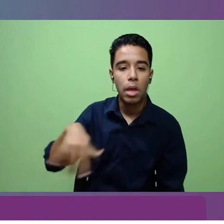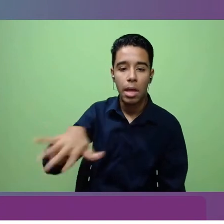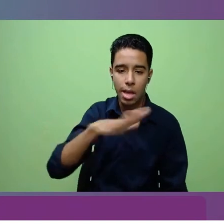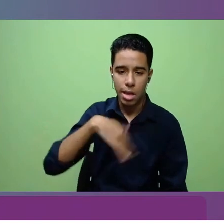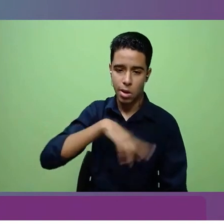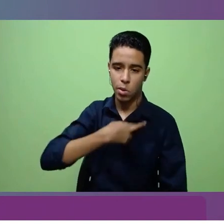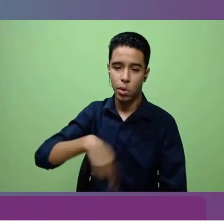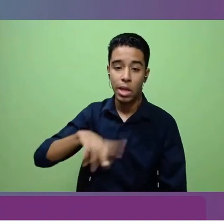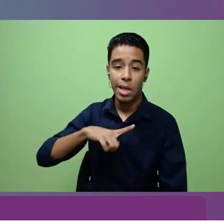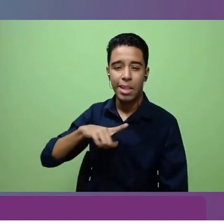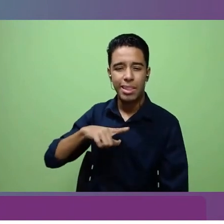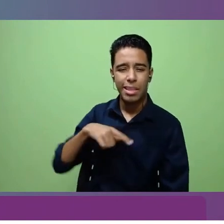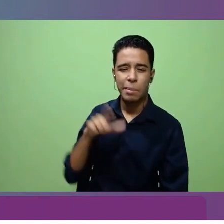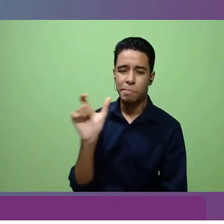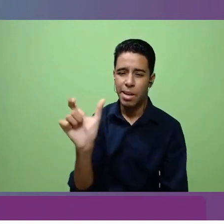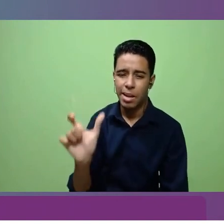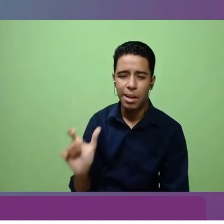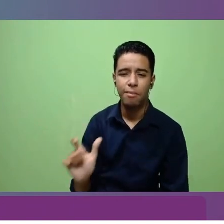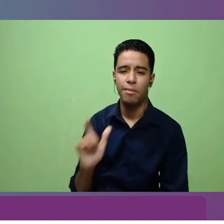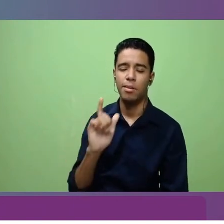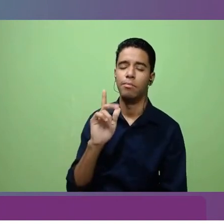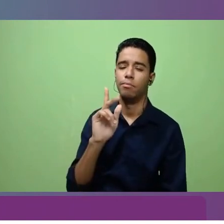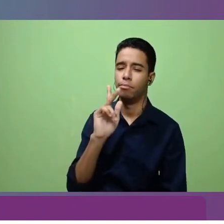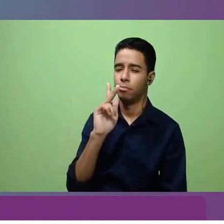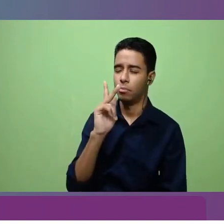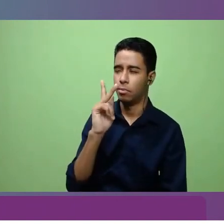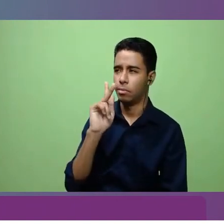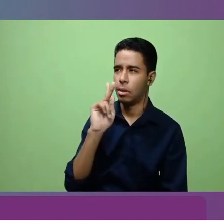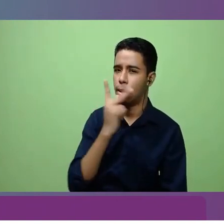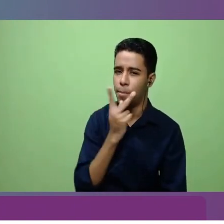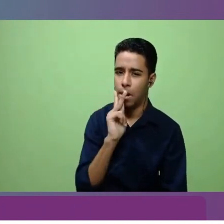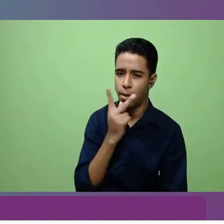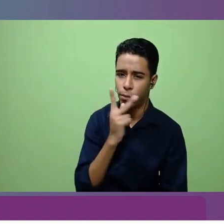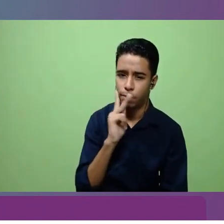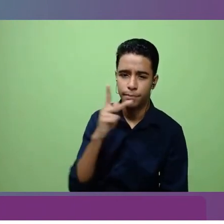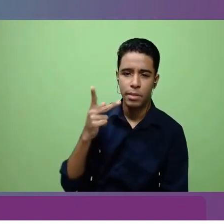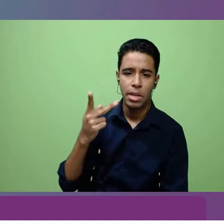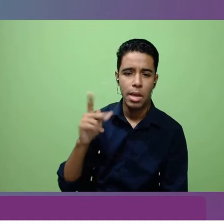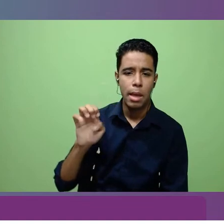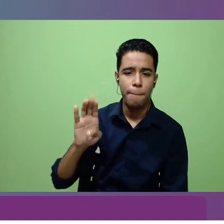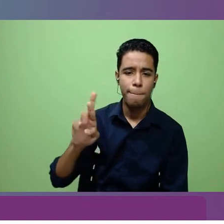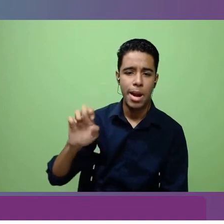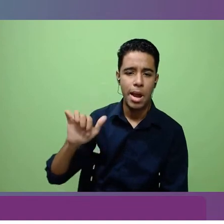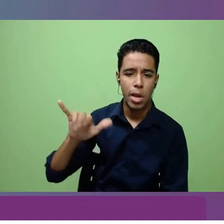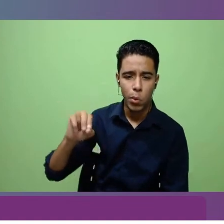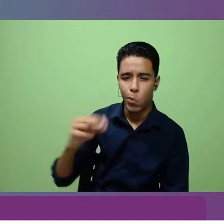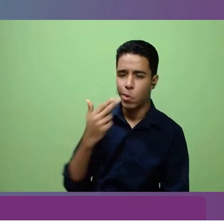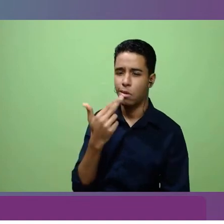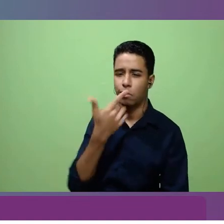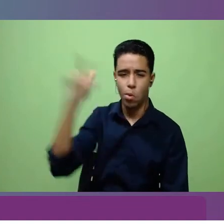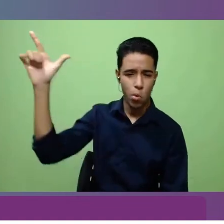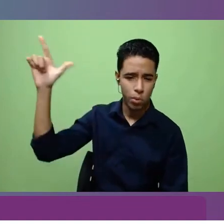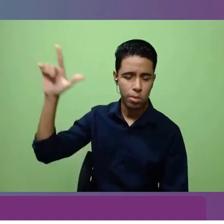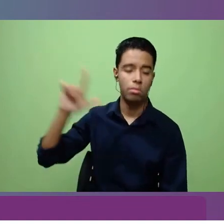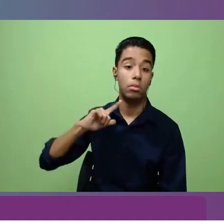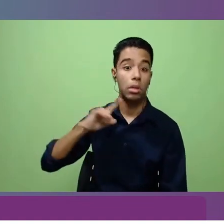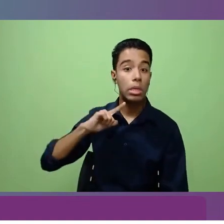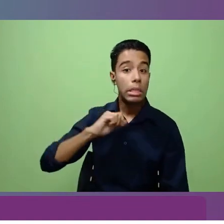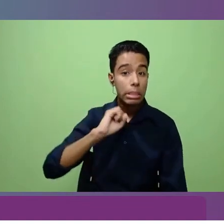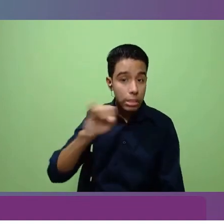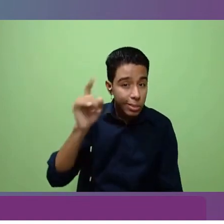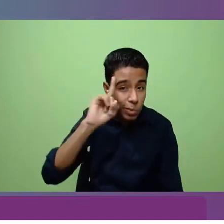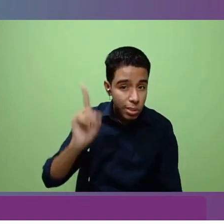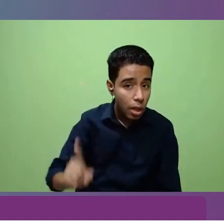para a pessoa escrever. Se a pessoa não tem condições de escrever, pede para se evitar falar, porque o tá é